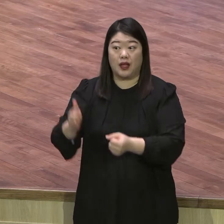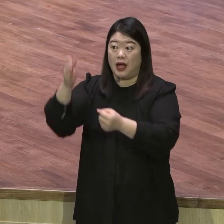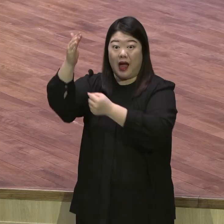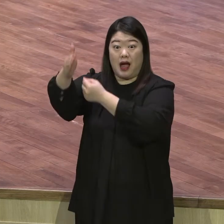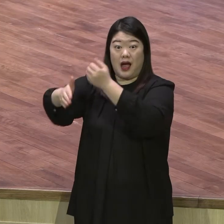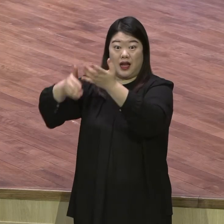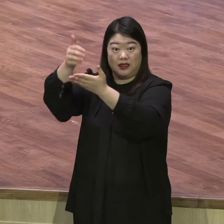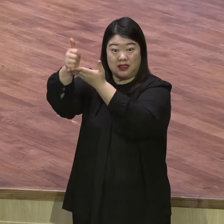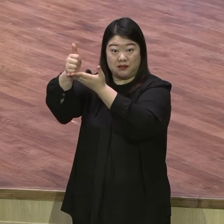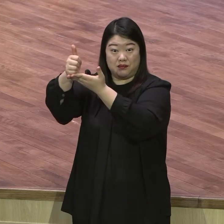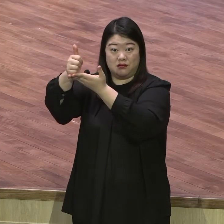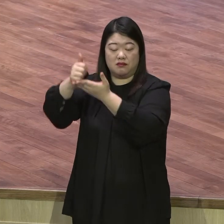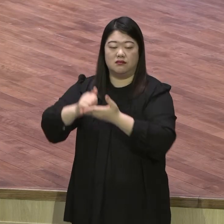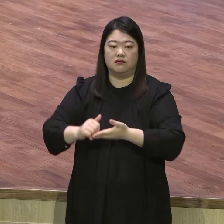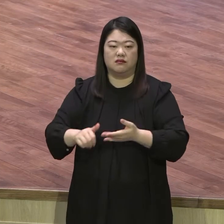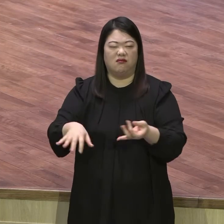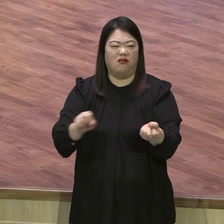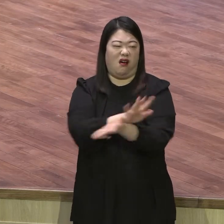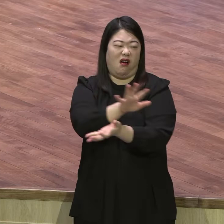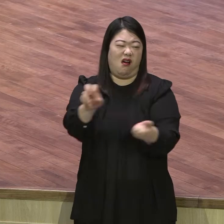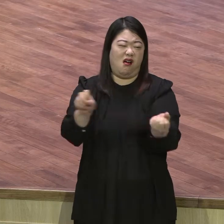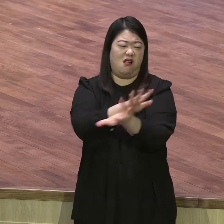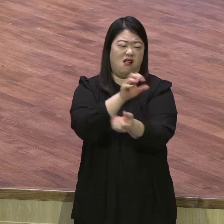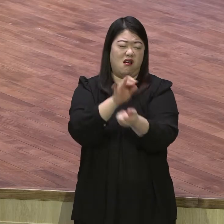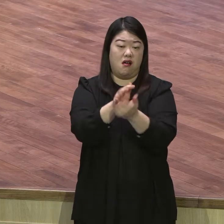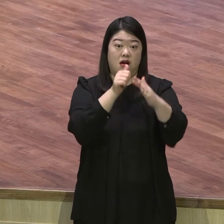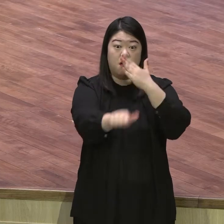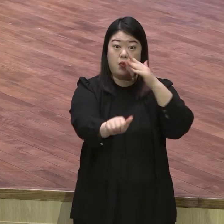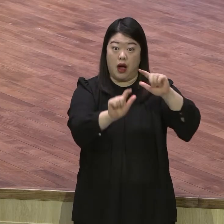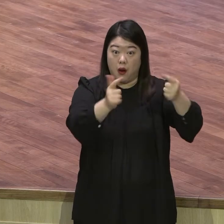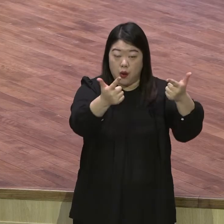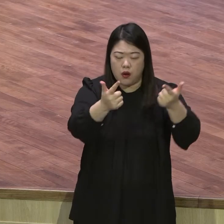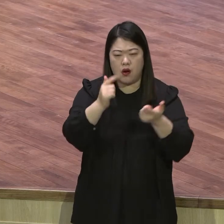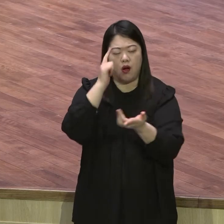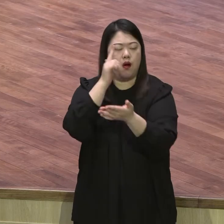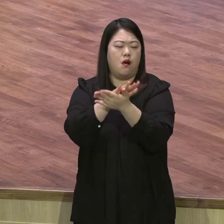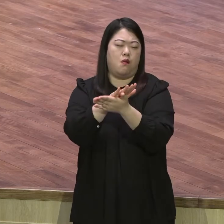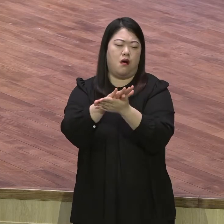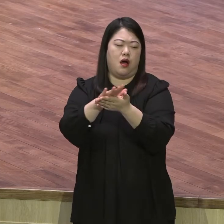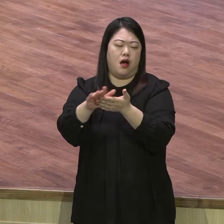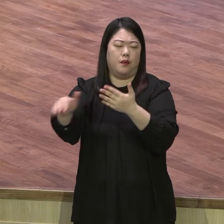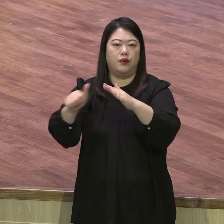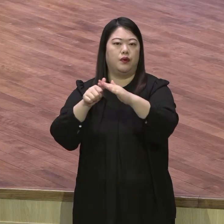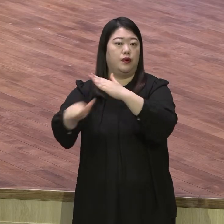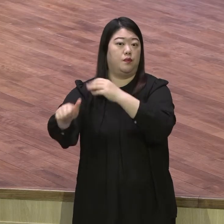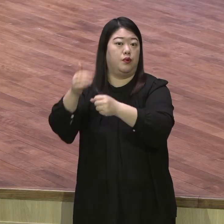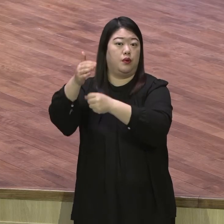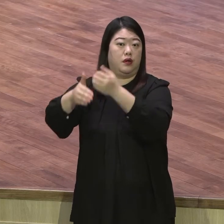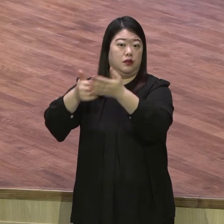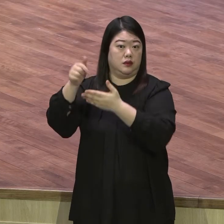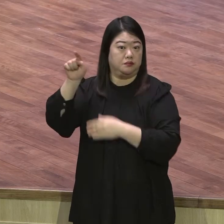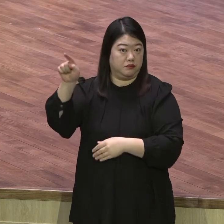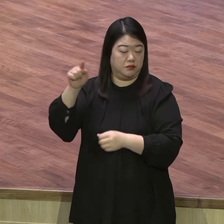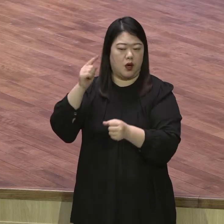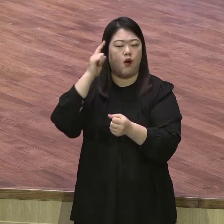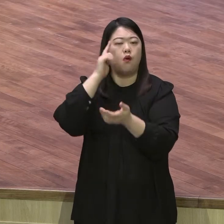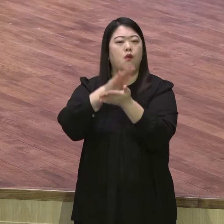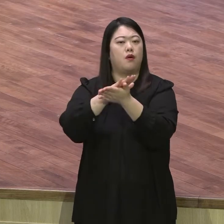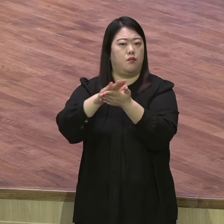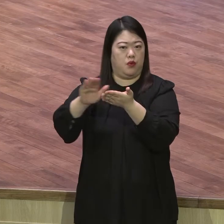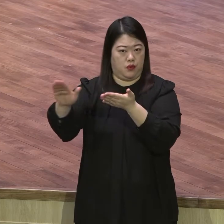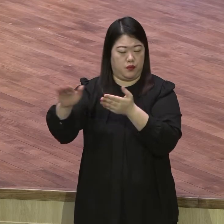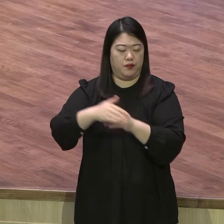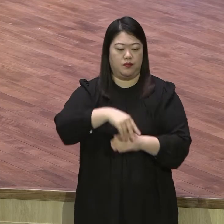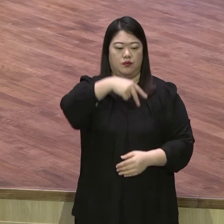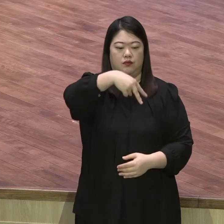무질서의 하나님이 아니시오 오직 화평의 하나님이시니라 그랬어요. 화평의 하나님,